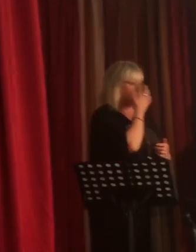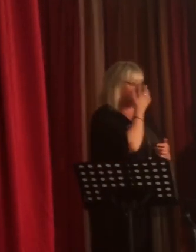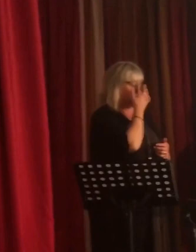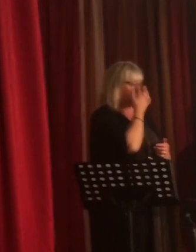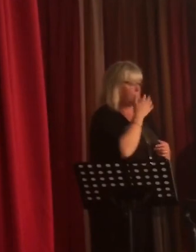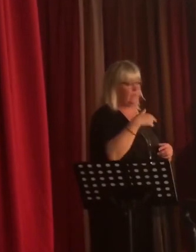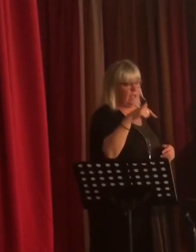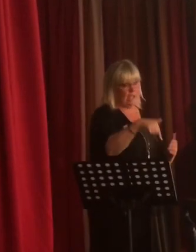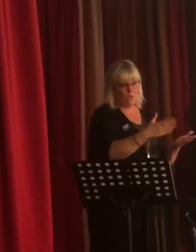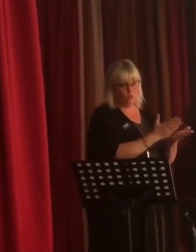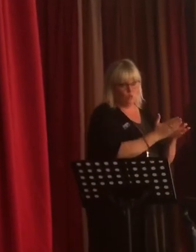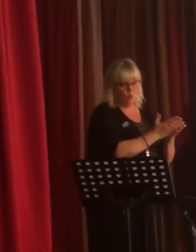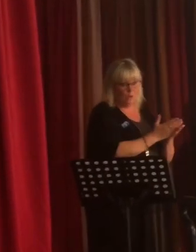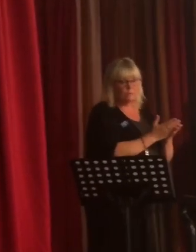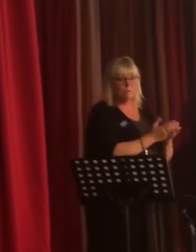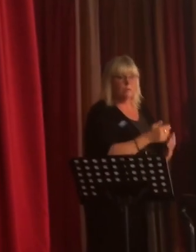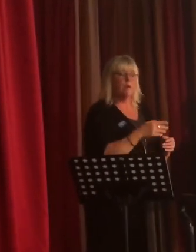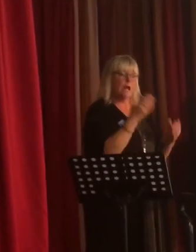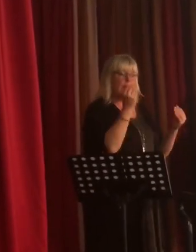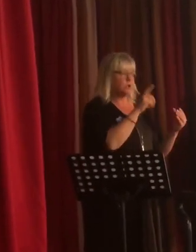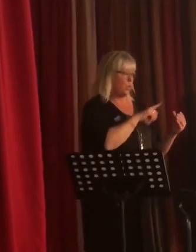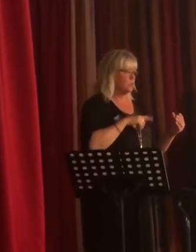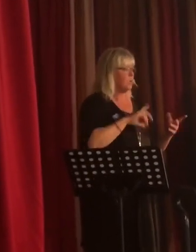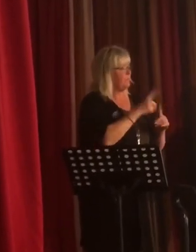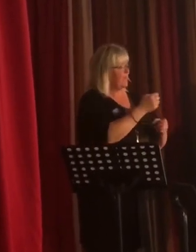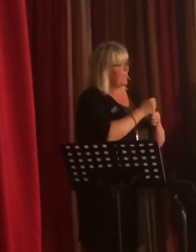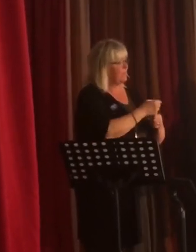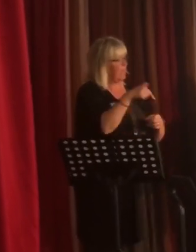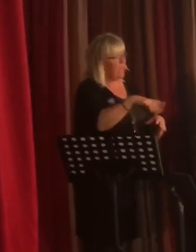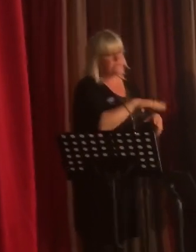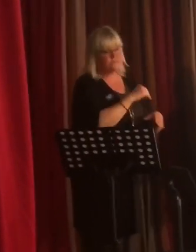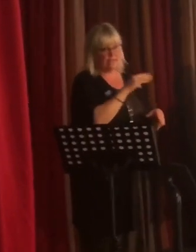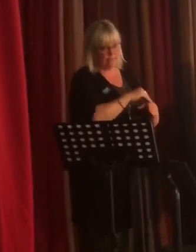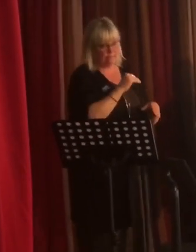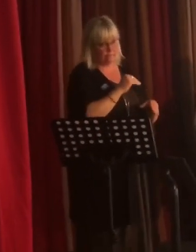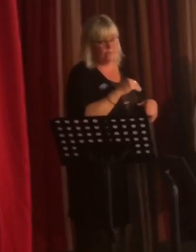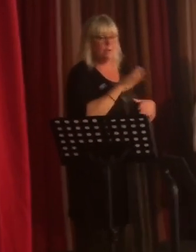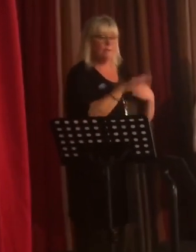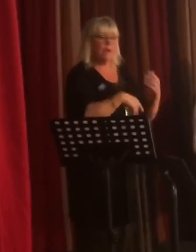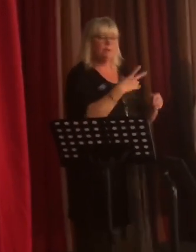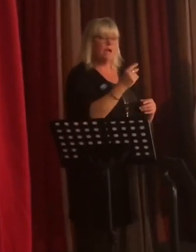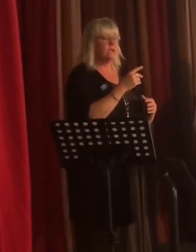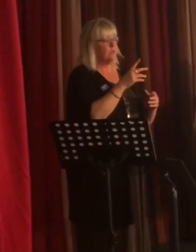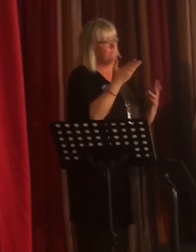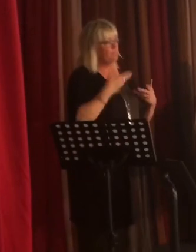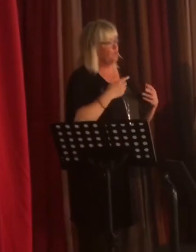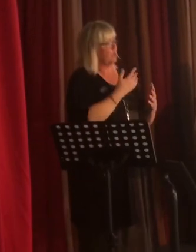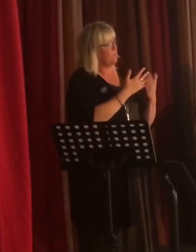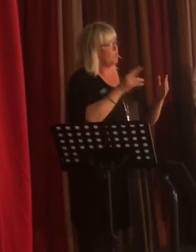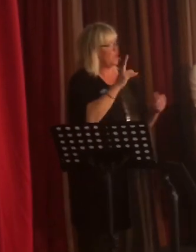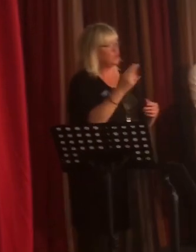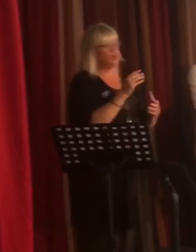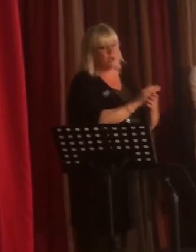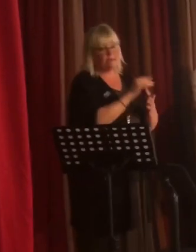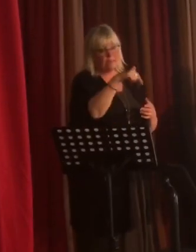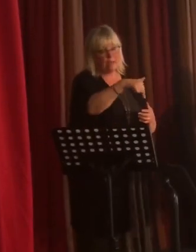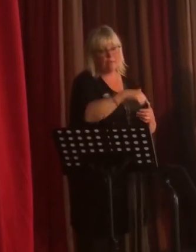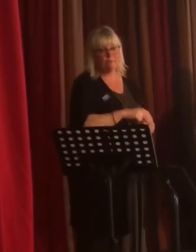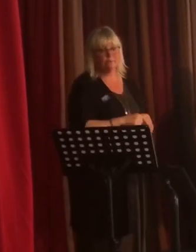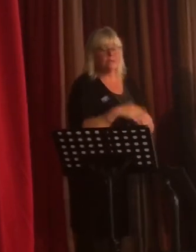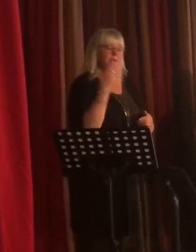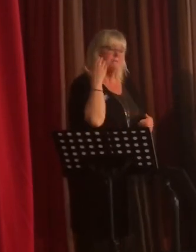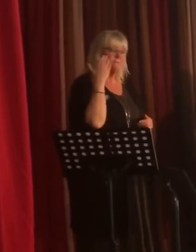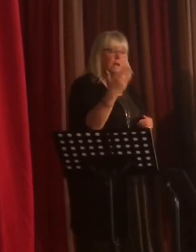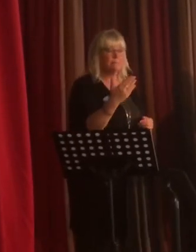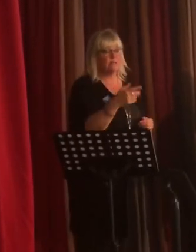Den här skolan har hjälpt oss att bli etablerade i Sverige. Bland annat med många nya vänner vi fått här. I